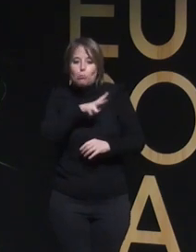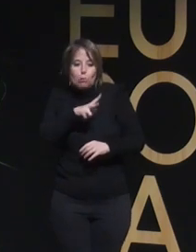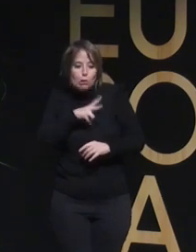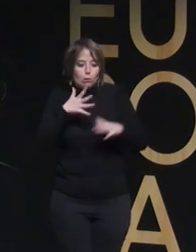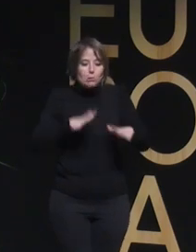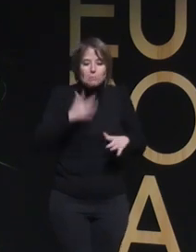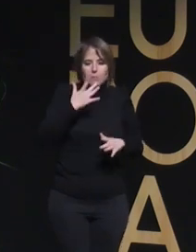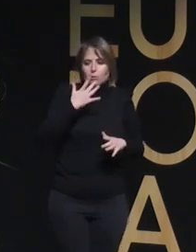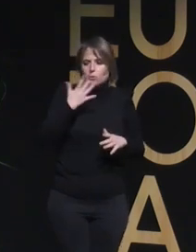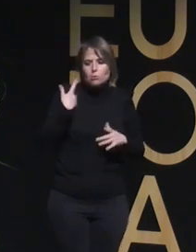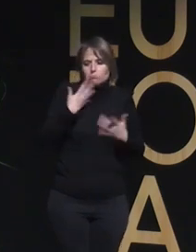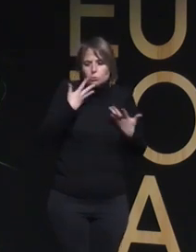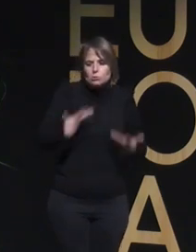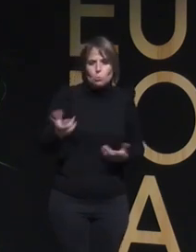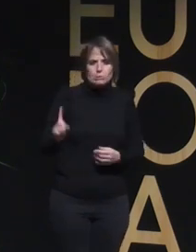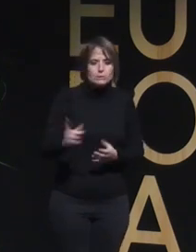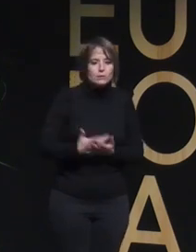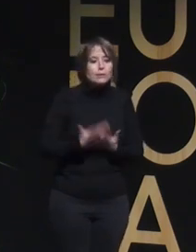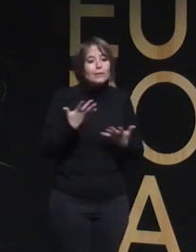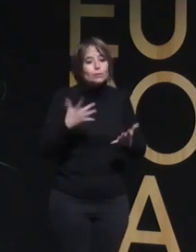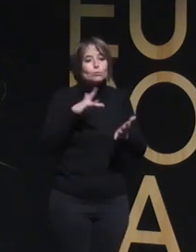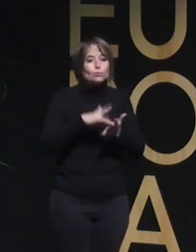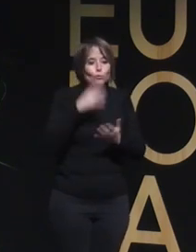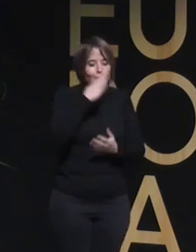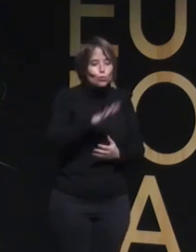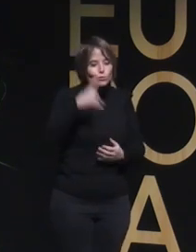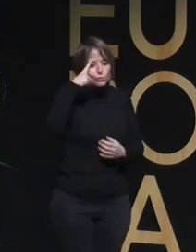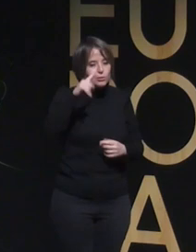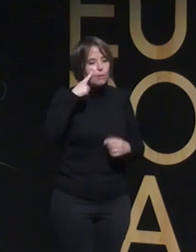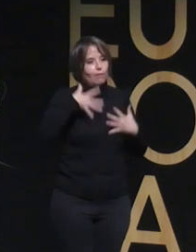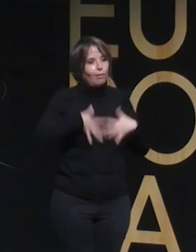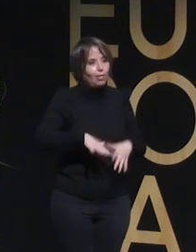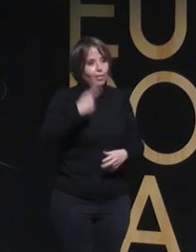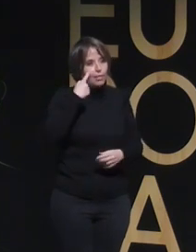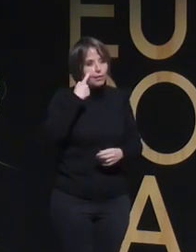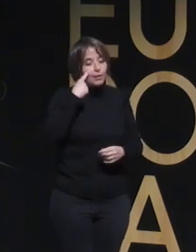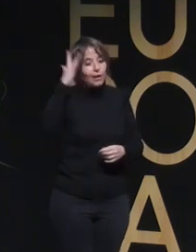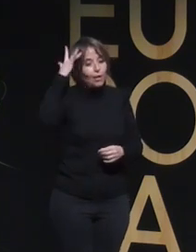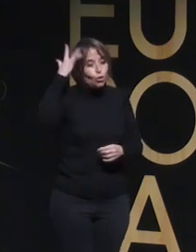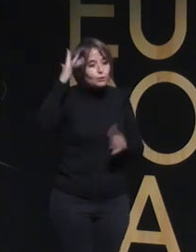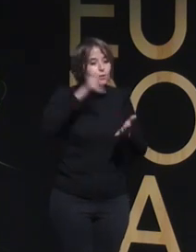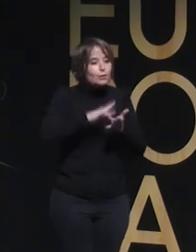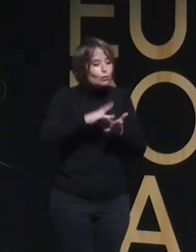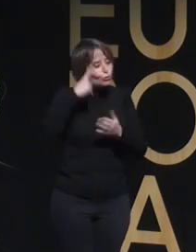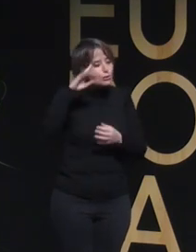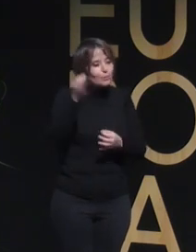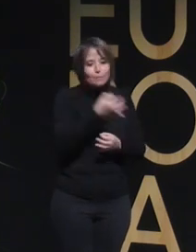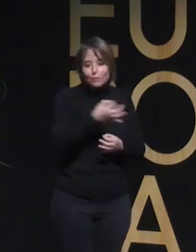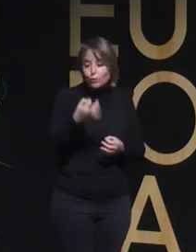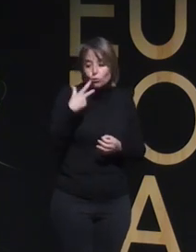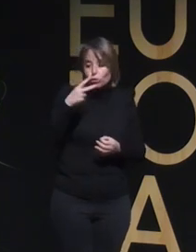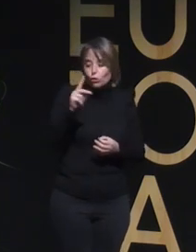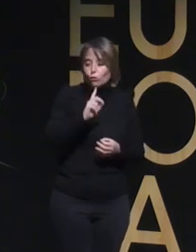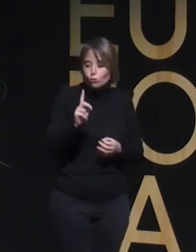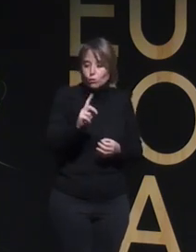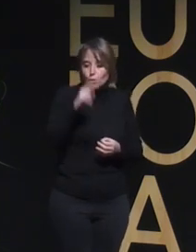que no nos caemos bien. Y esto llega un momento que los niños lo saben. Y cuando llegan a la adolescencia lo saben perfectamente y no hay que negarlo.